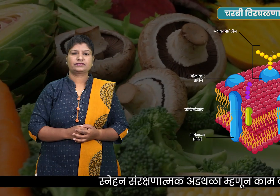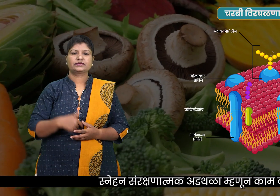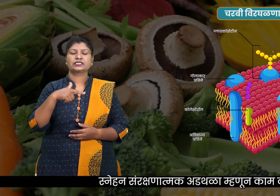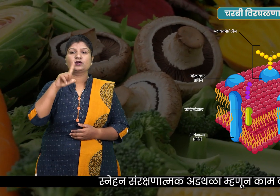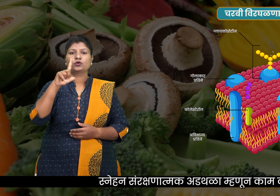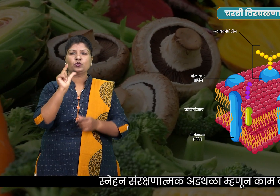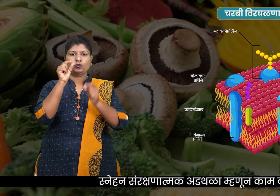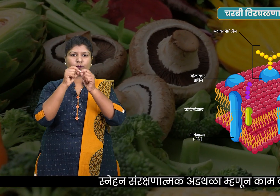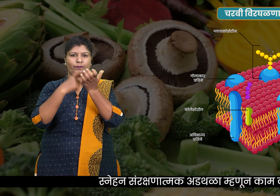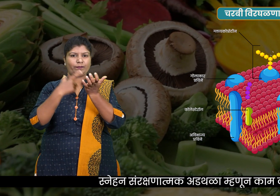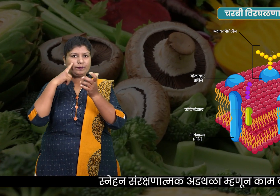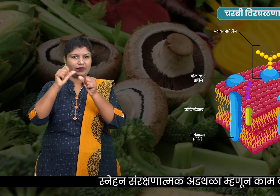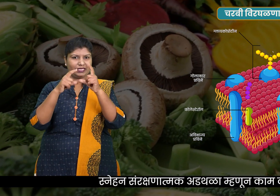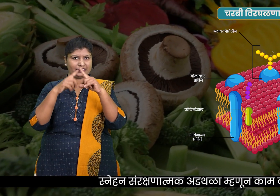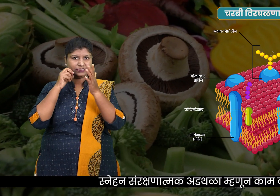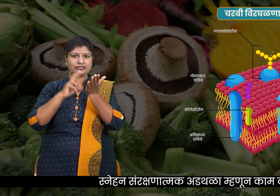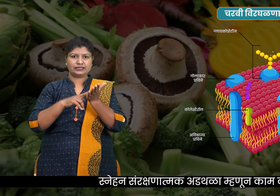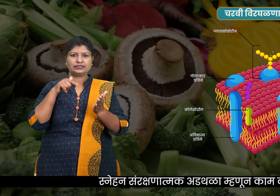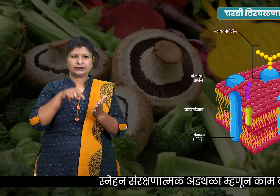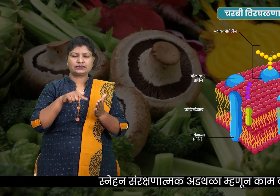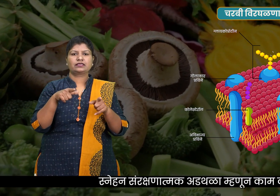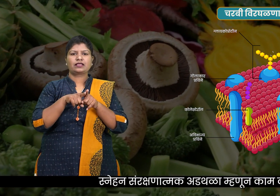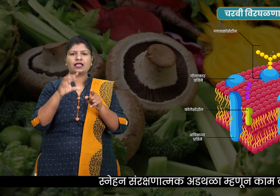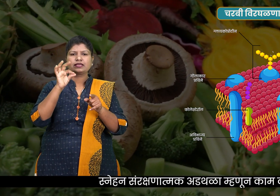स्नेहन संरक्षणात्मक अडथळा म्हणून काम करते,